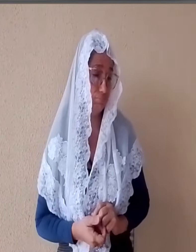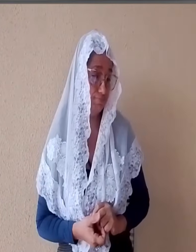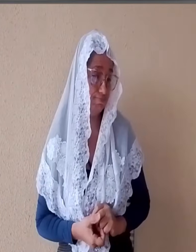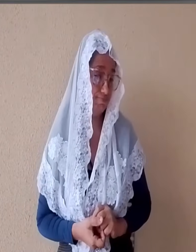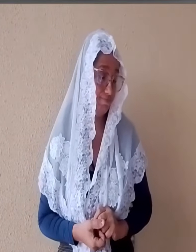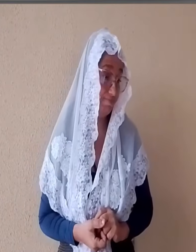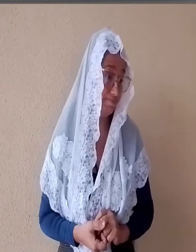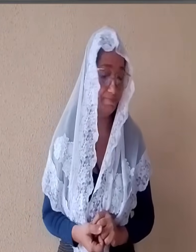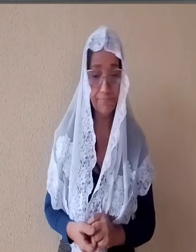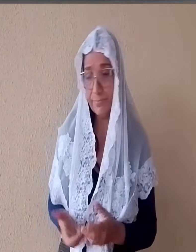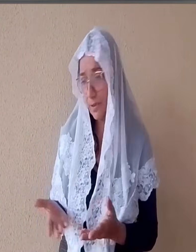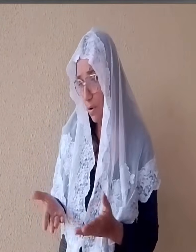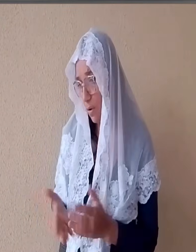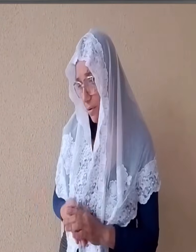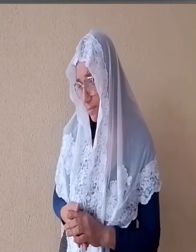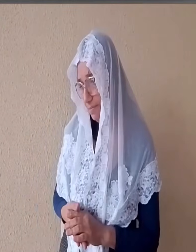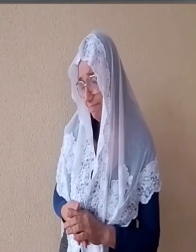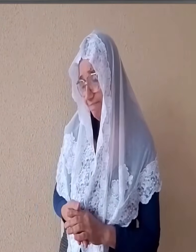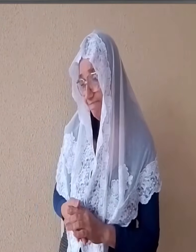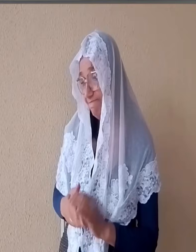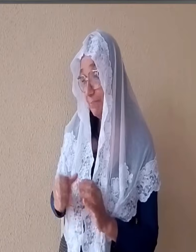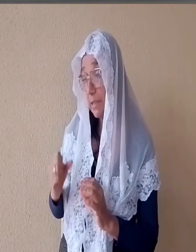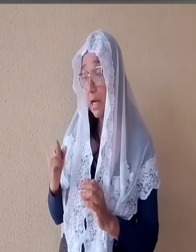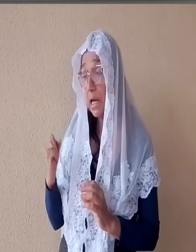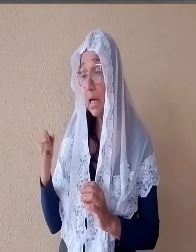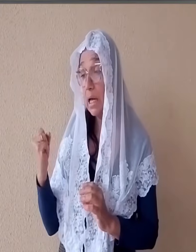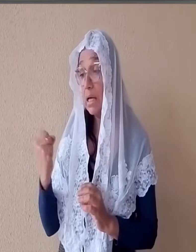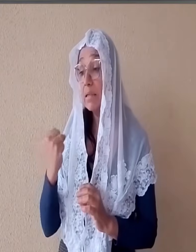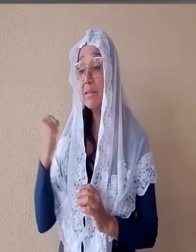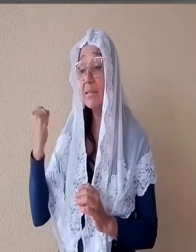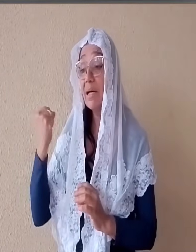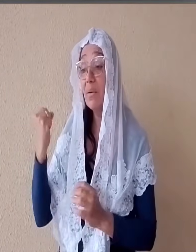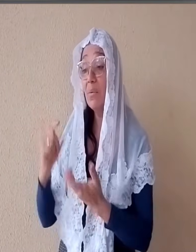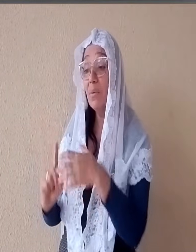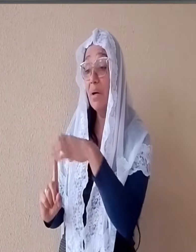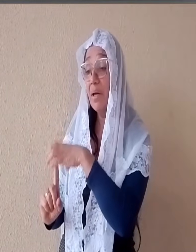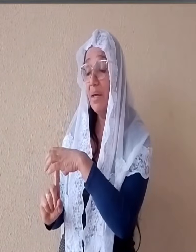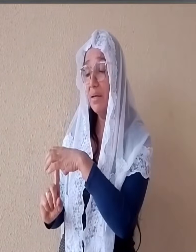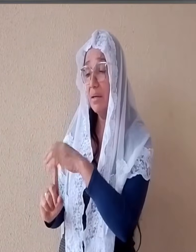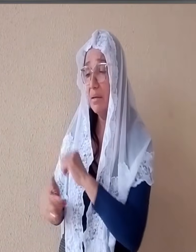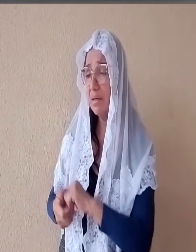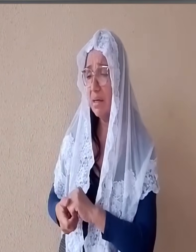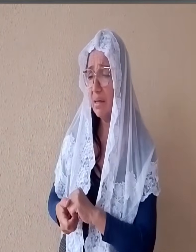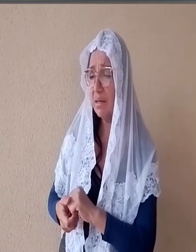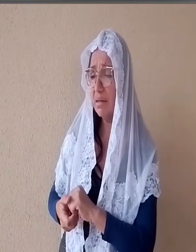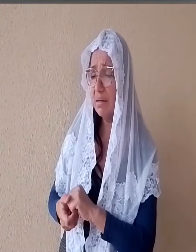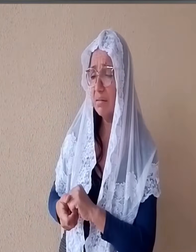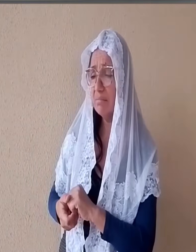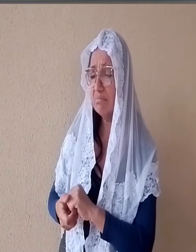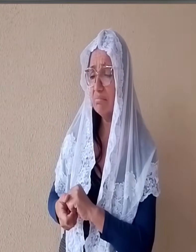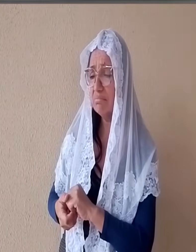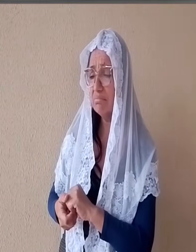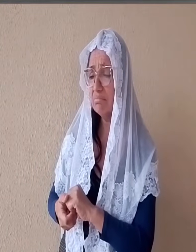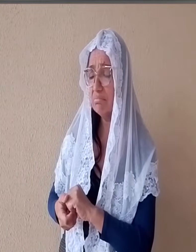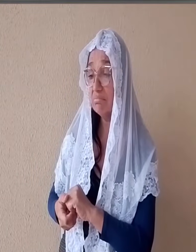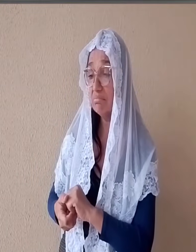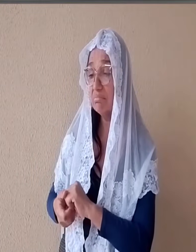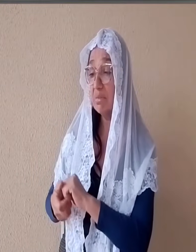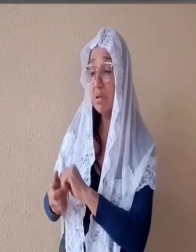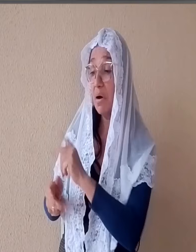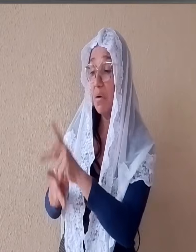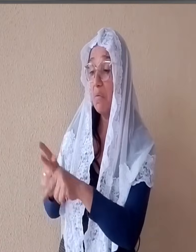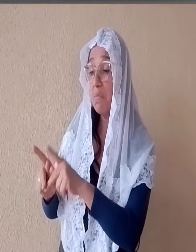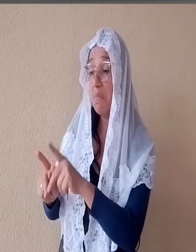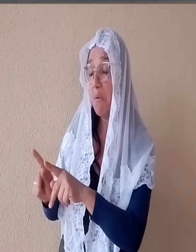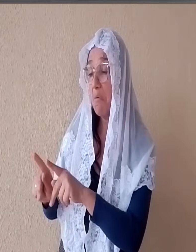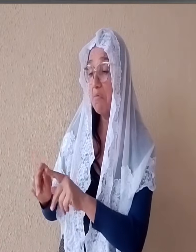matou o Geobonita. Ah, Senhor, mas não era da minha época. Mas o meu servo e príncipe Josué,